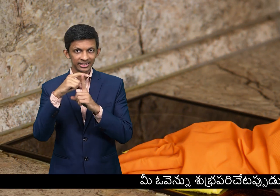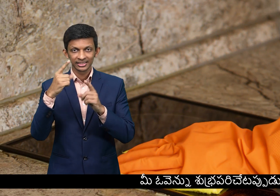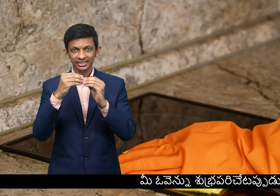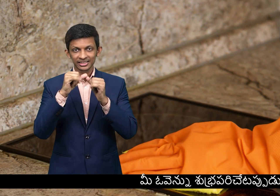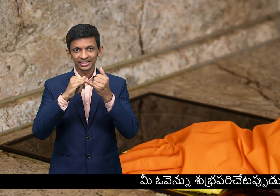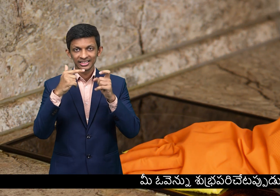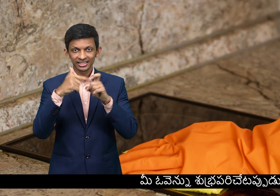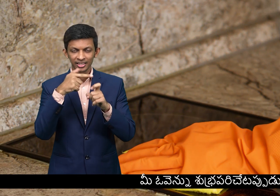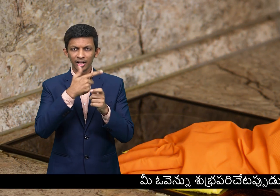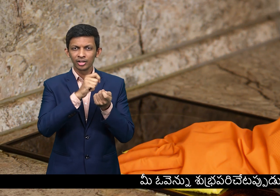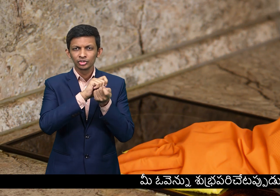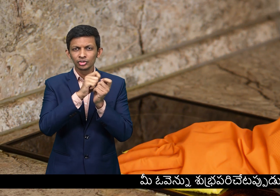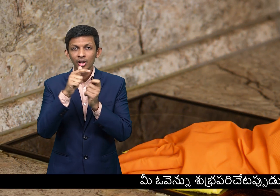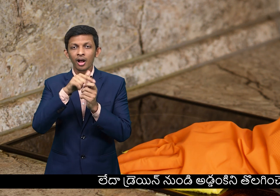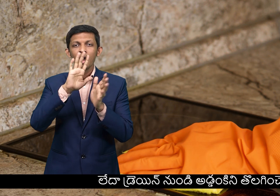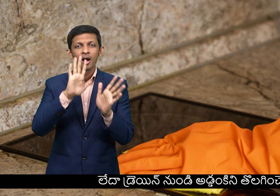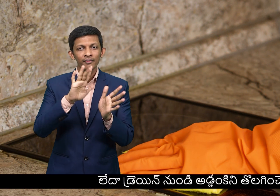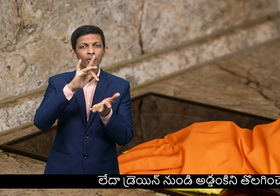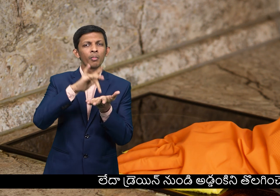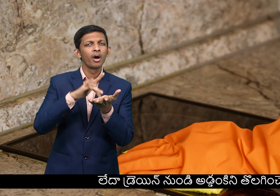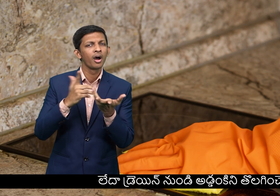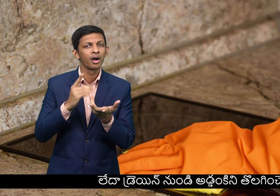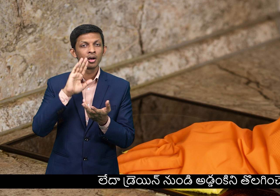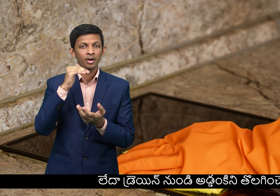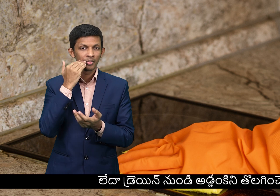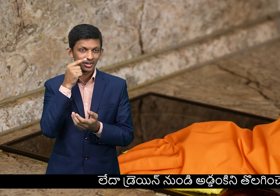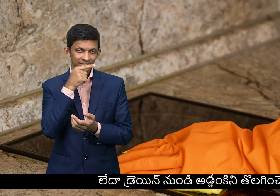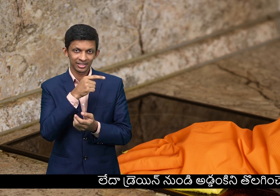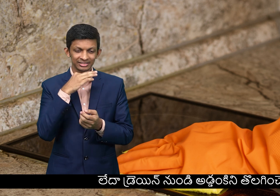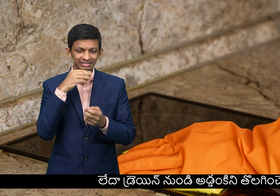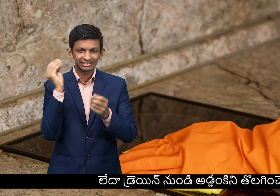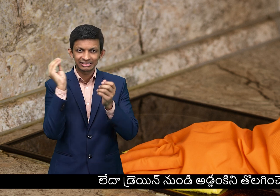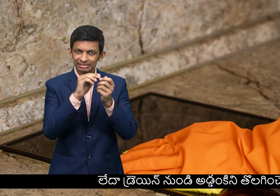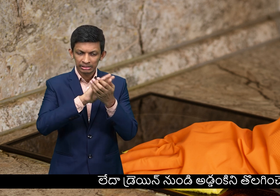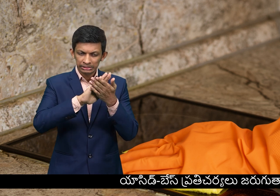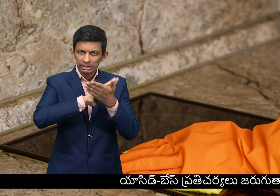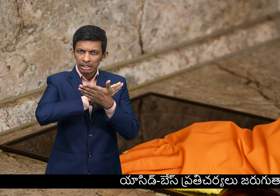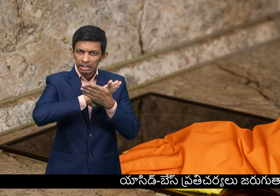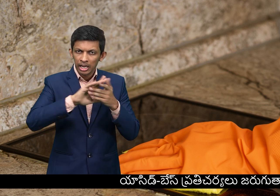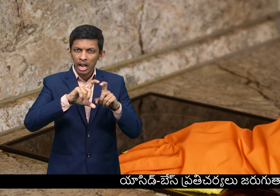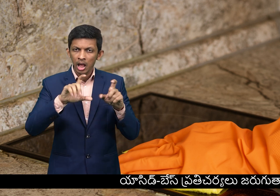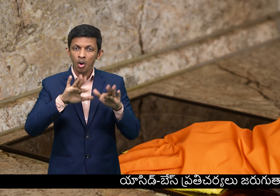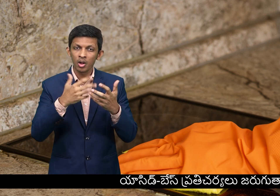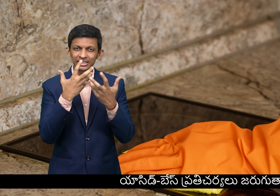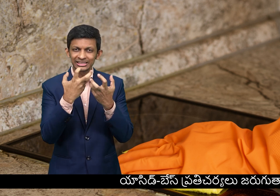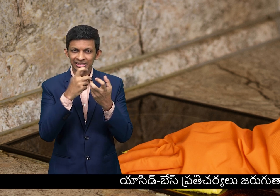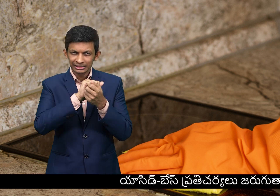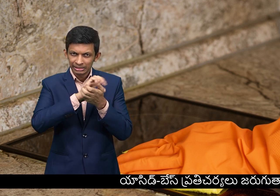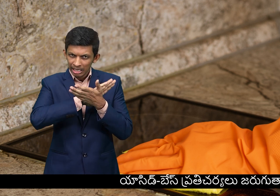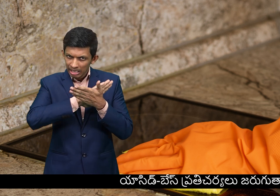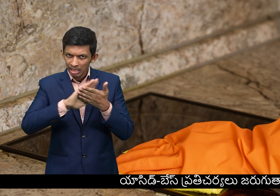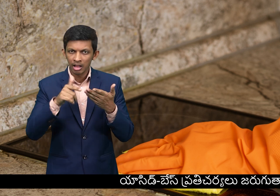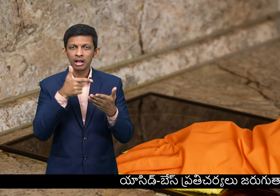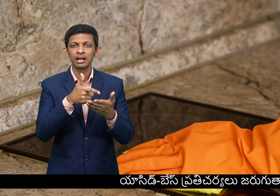మీ ఓవెన్ను శుభ్రపరిచేటప్పుడు లేదా డ్రెయిన్ నుండే అడ్డంకిని తొలగించేటప్పుడు యాసిడ్ బేస్ ప్రతిచర్యలు